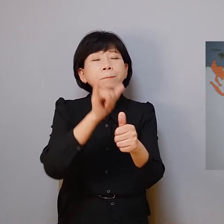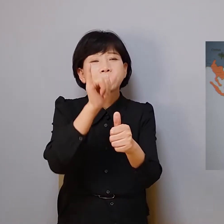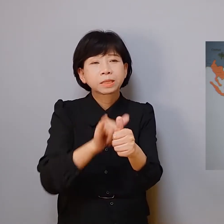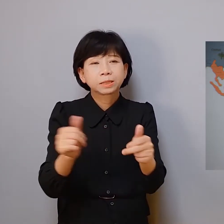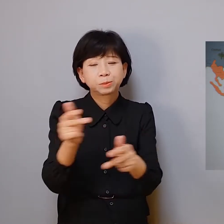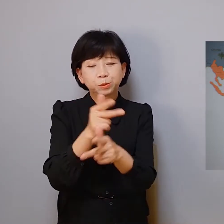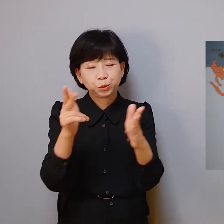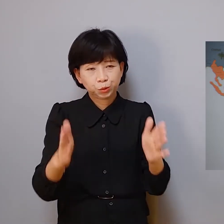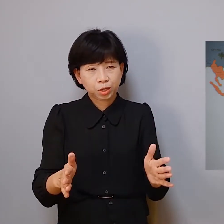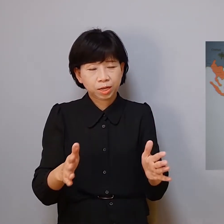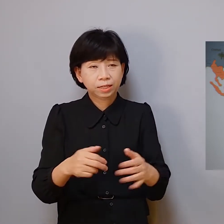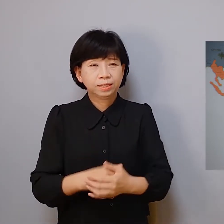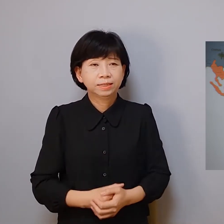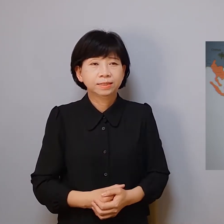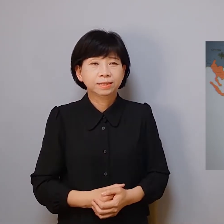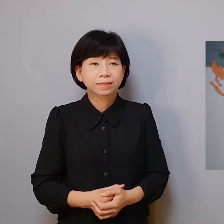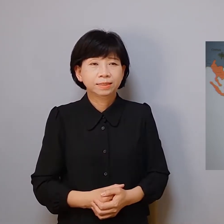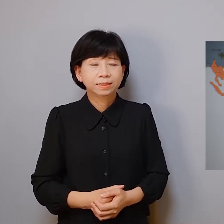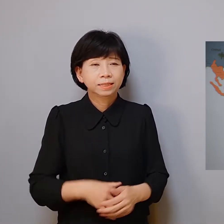우리가 섬기기 위해서